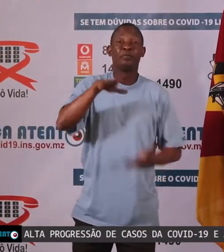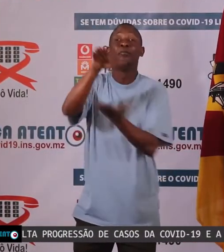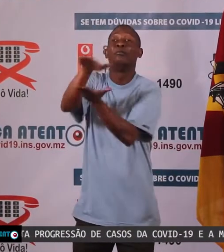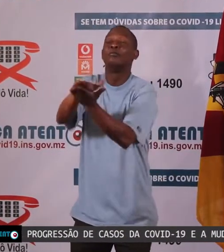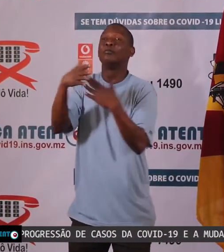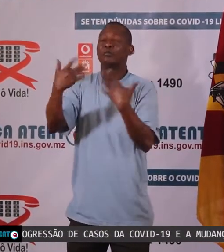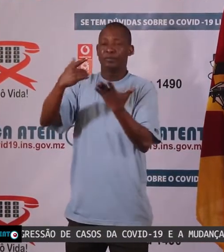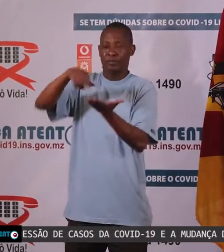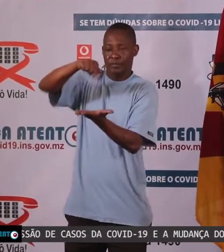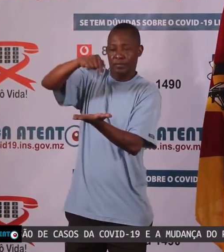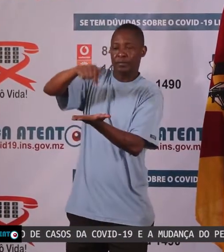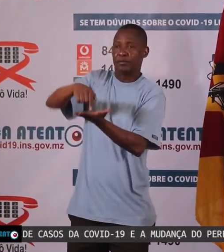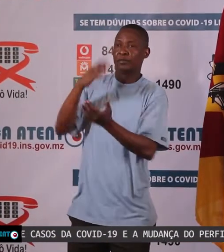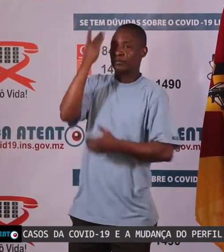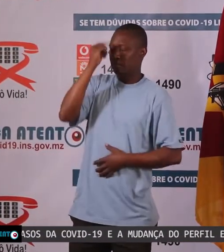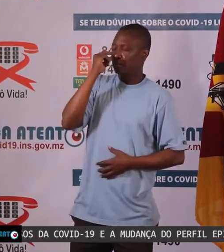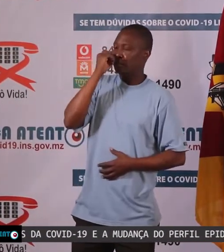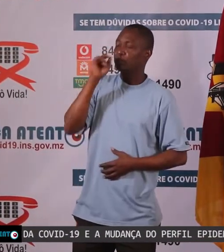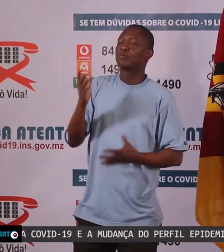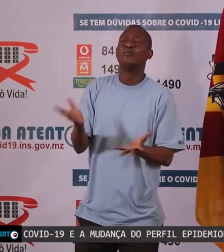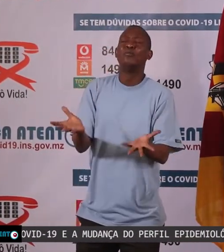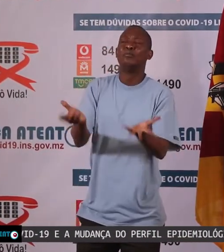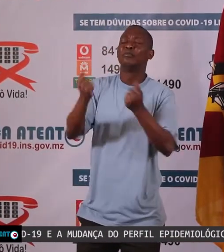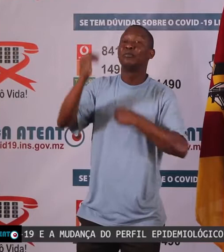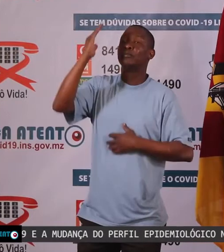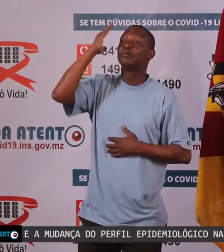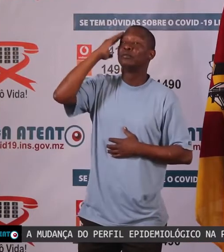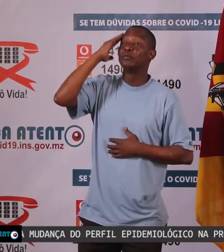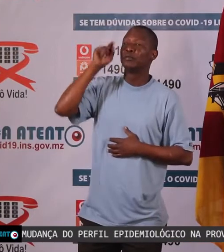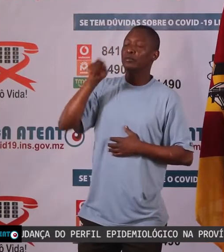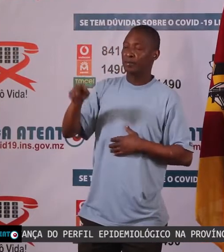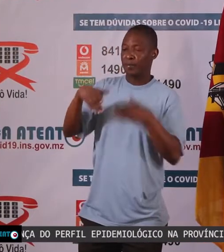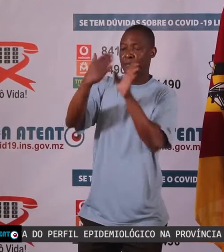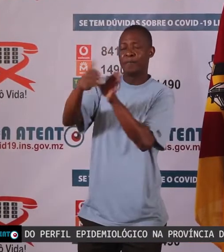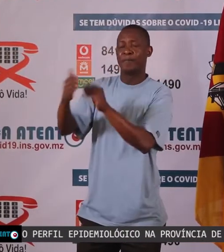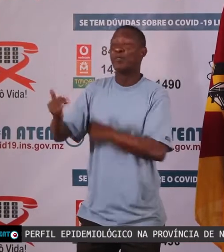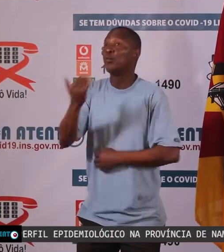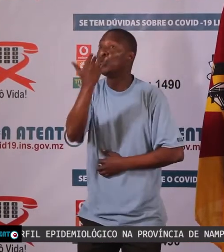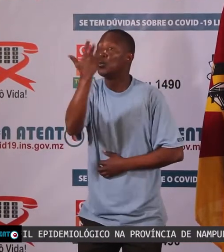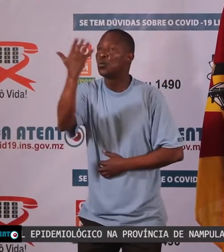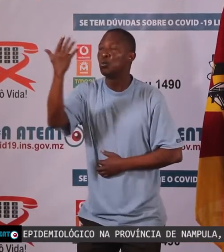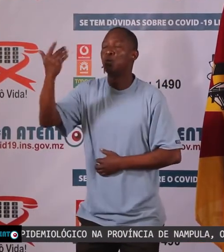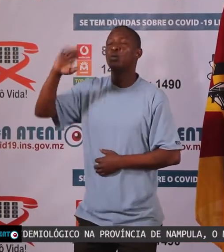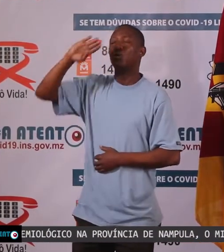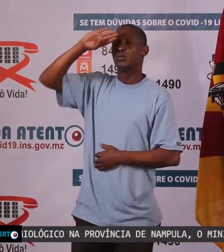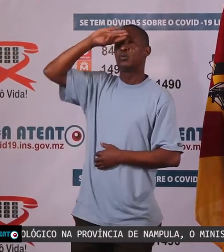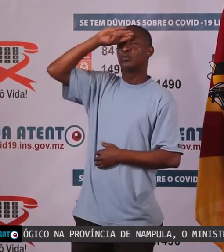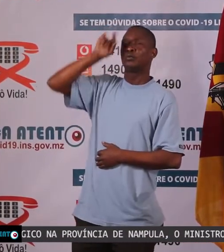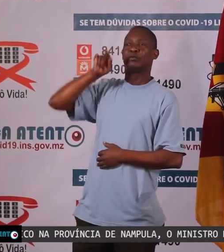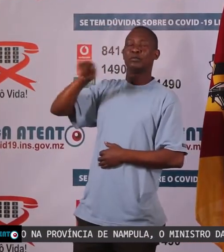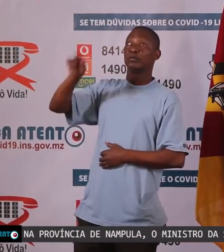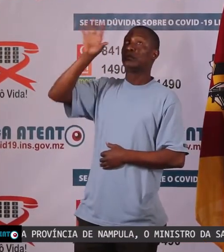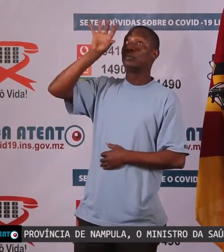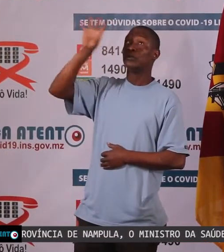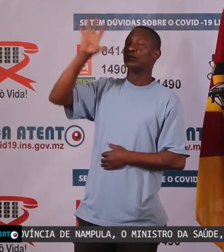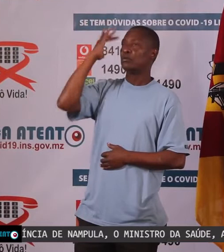para determinação da magnitude da epidemia do Covid-19 nesta província.